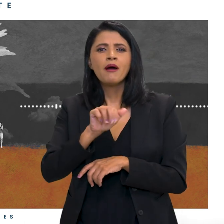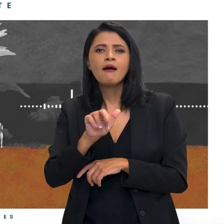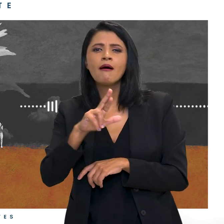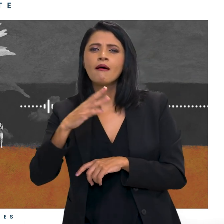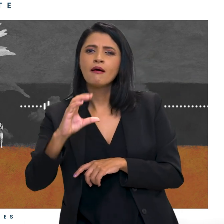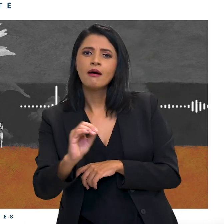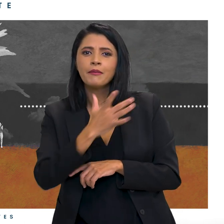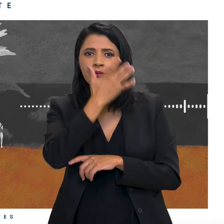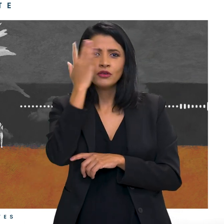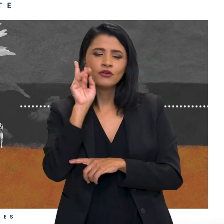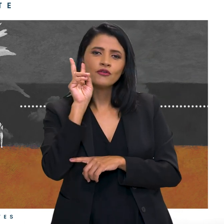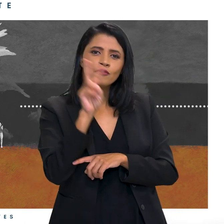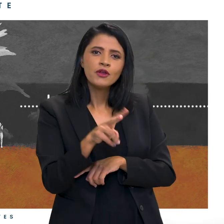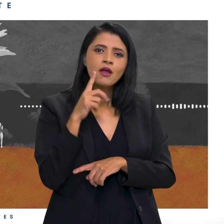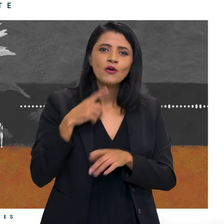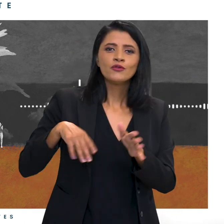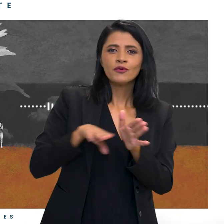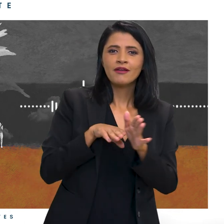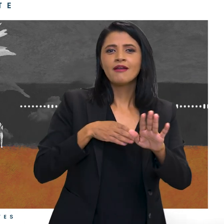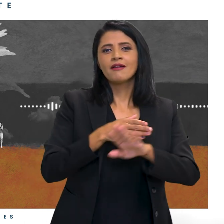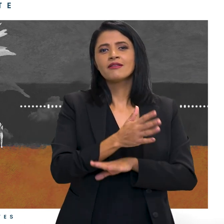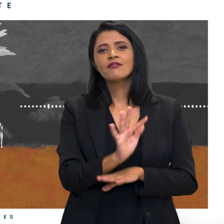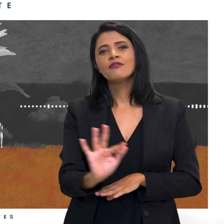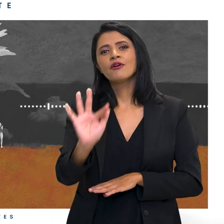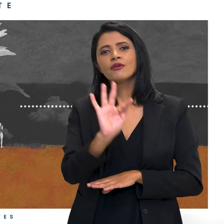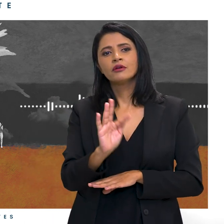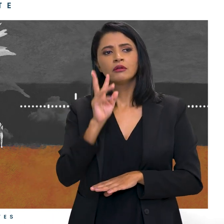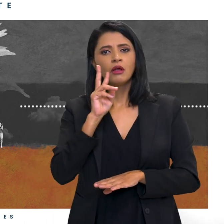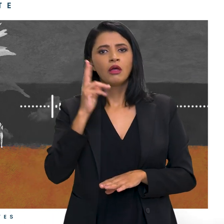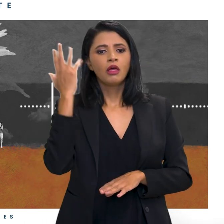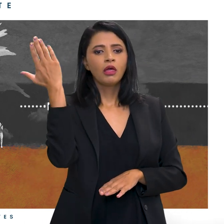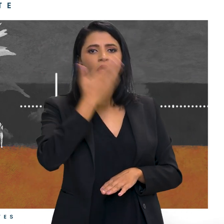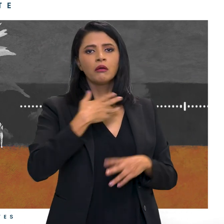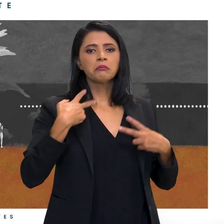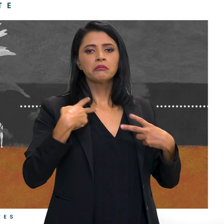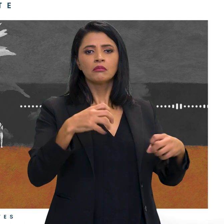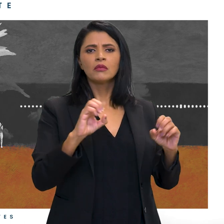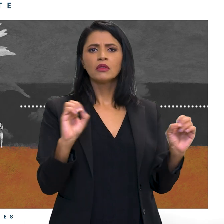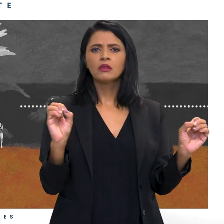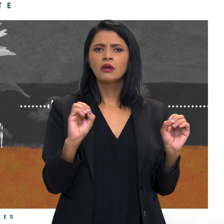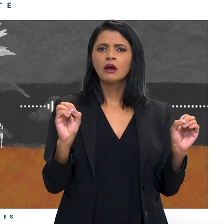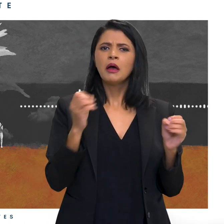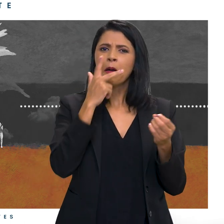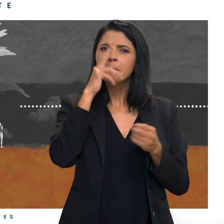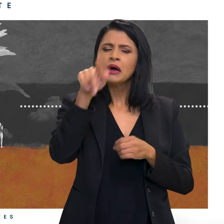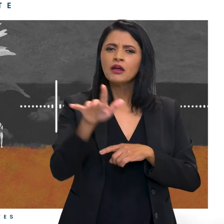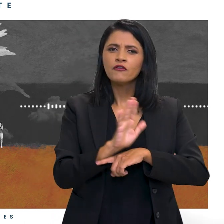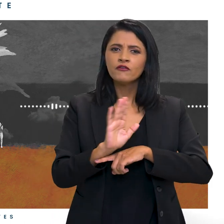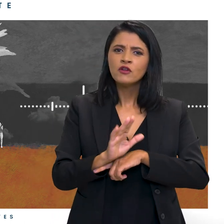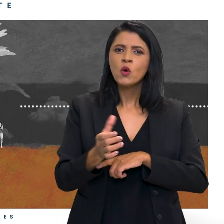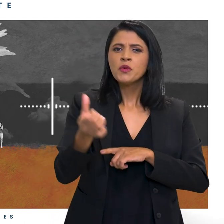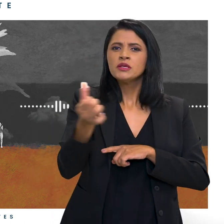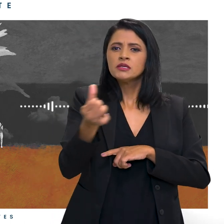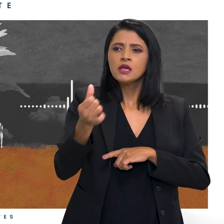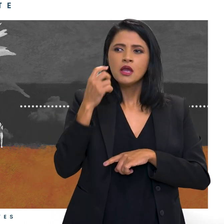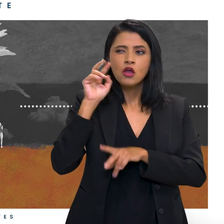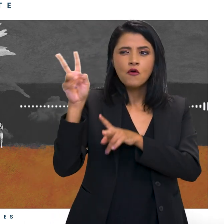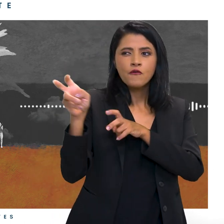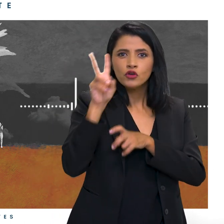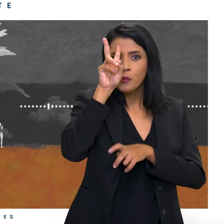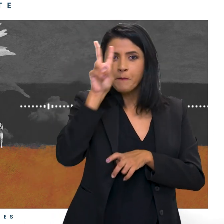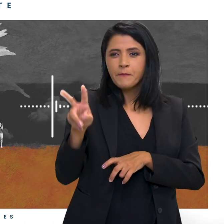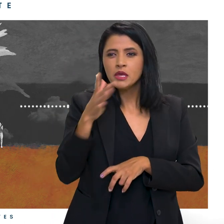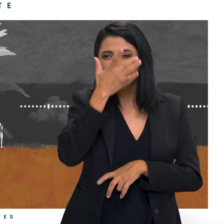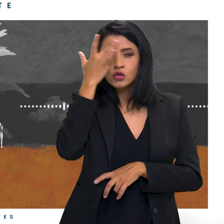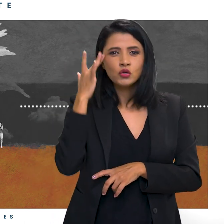Eu sempre vi os raros. E quando você chega na faculdade, você vê que ninguém vê. Você se sente tipo aquele filme do Sexto Sentido.